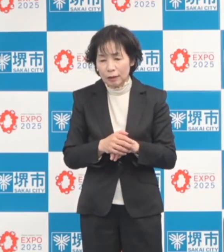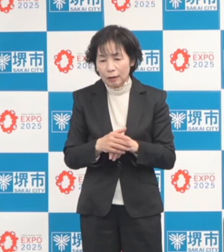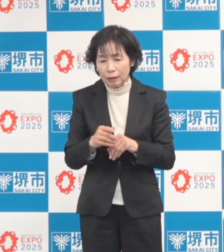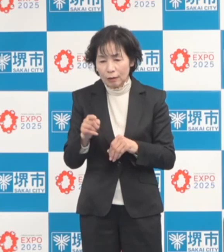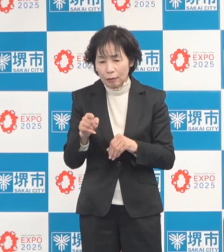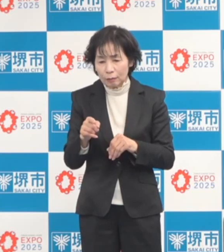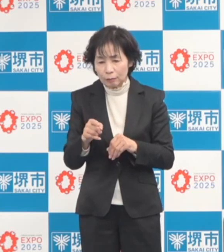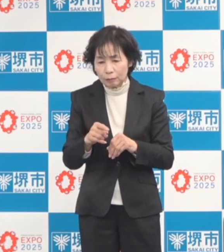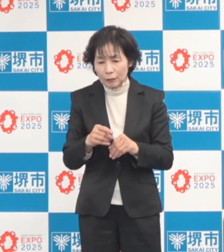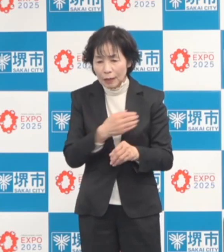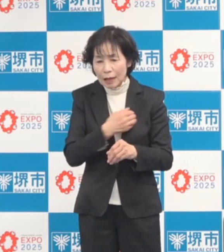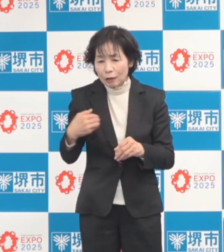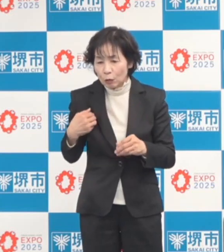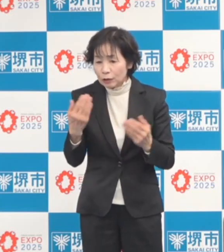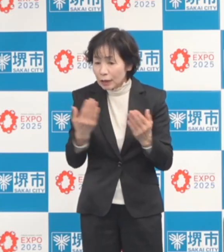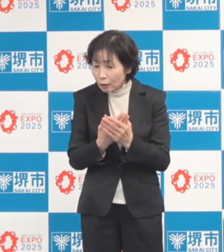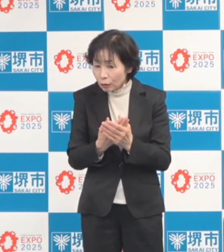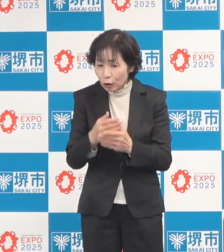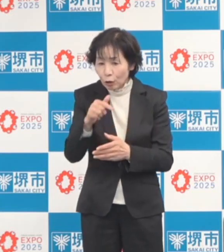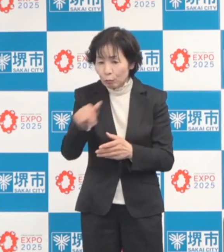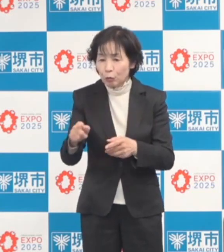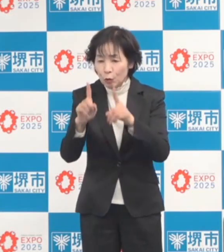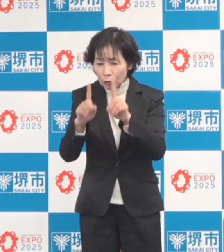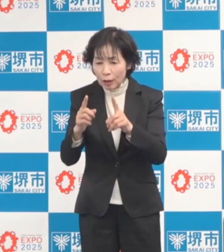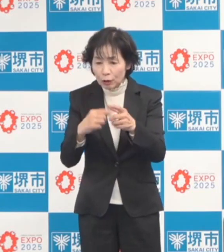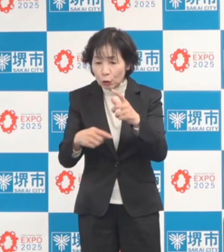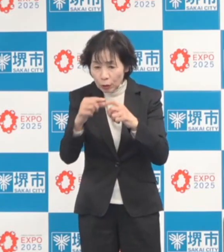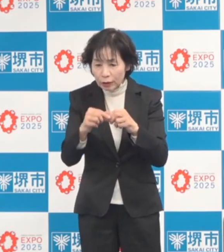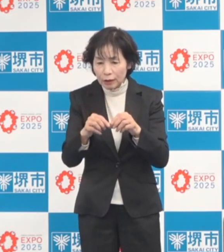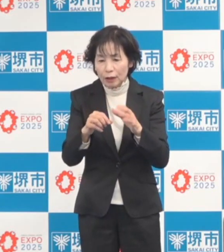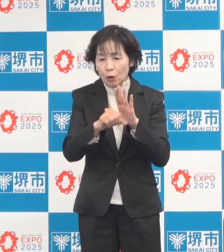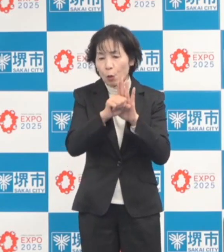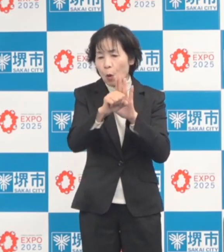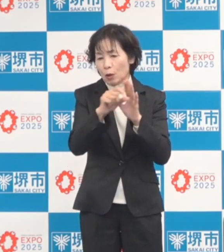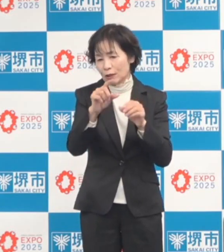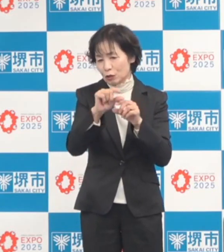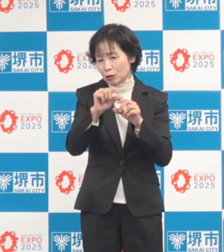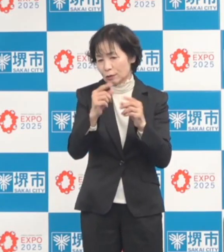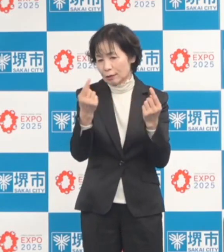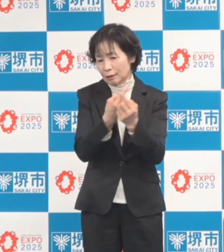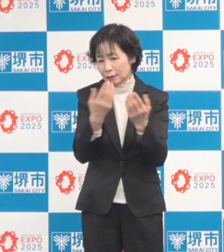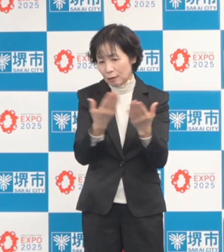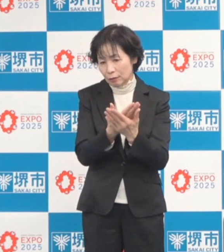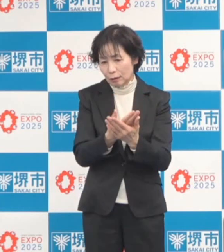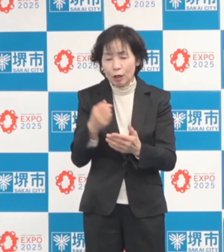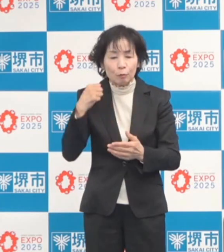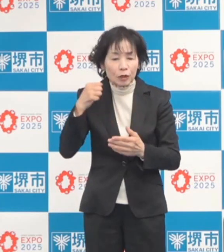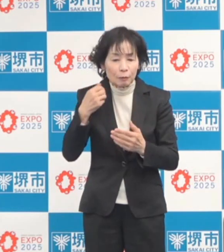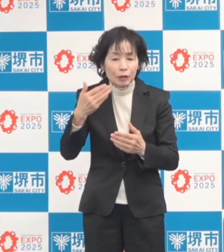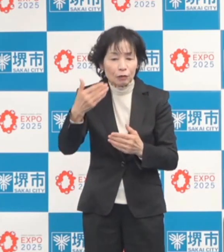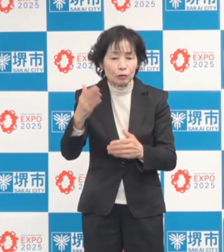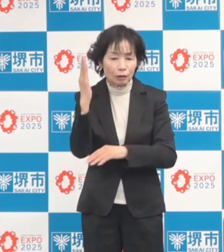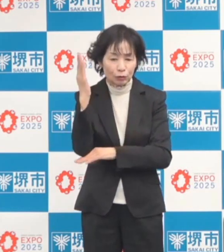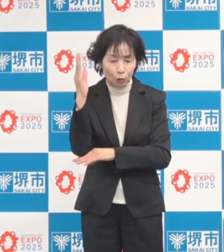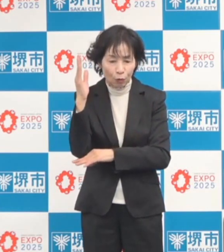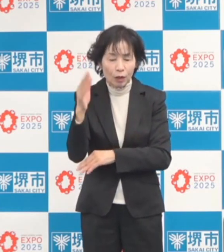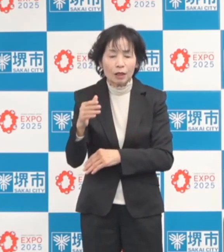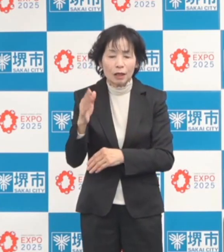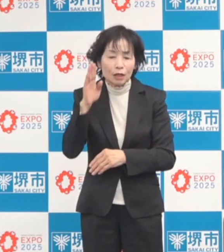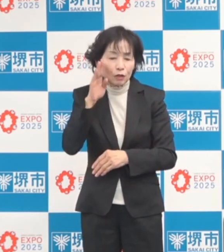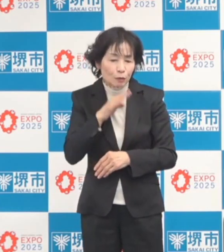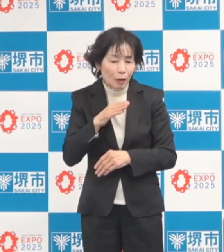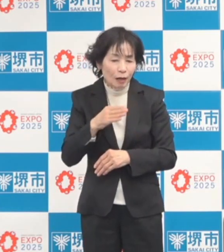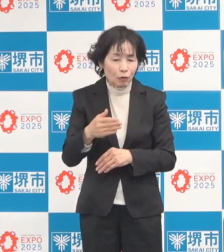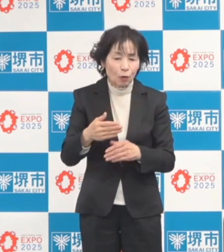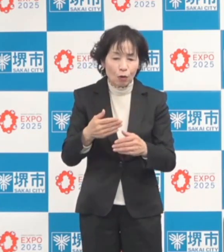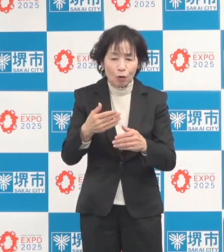になる部門というのはより効率化が図れると思っています。今南区役所ではスマート区役所を掲げてどんどん積極